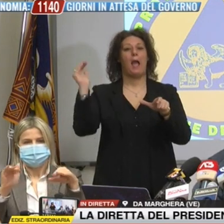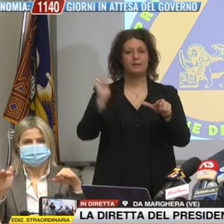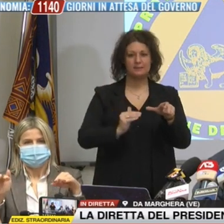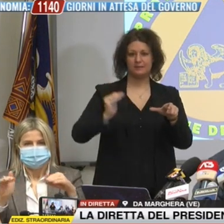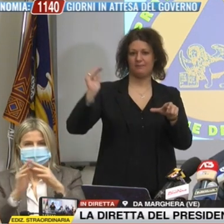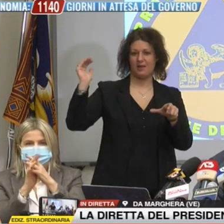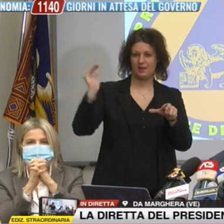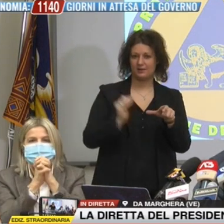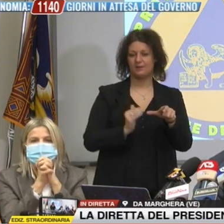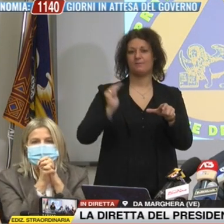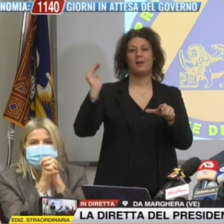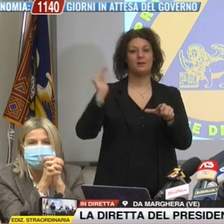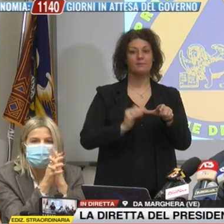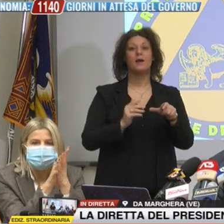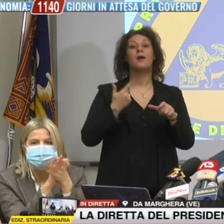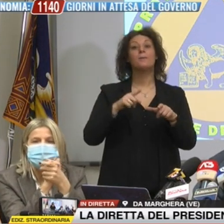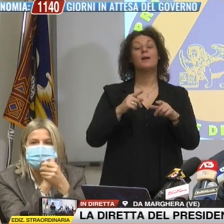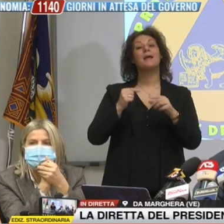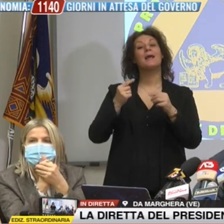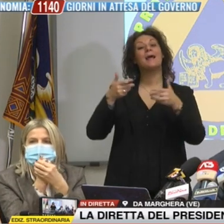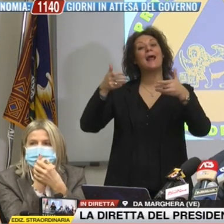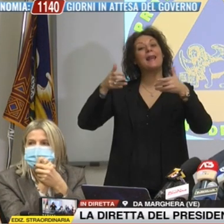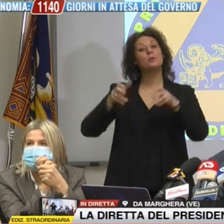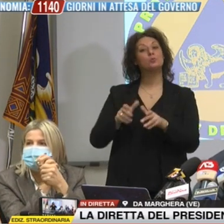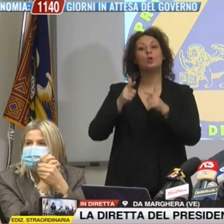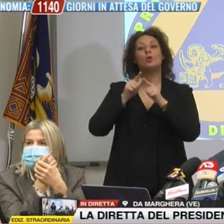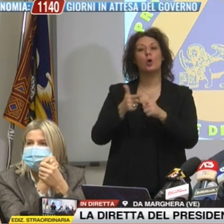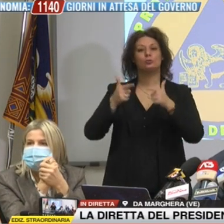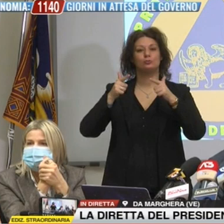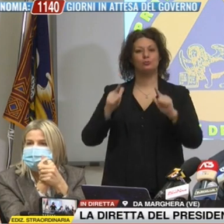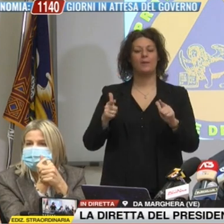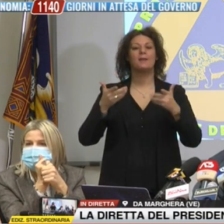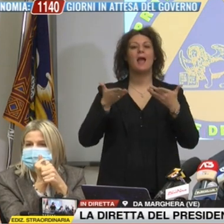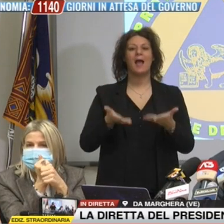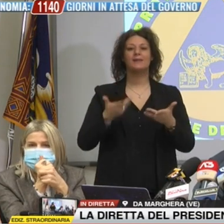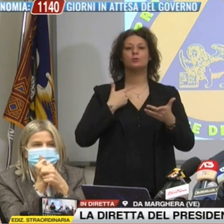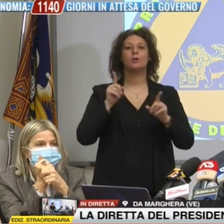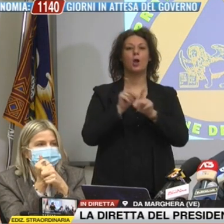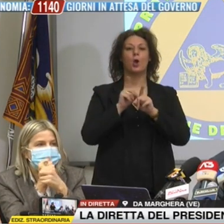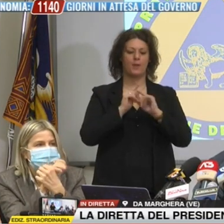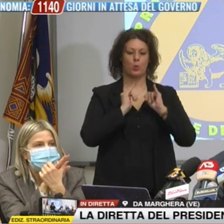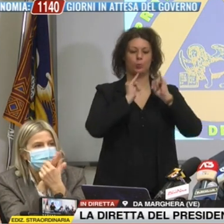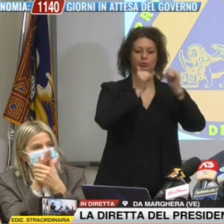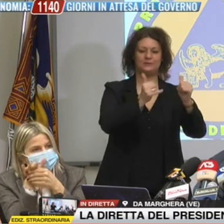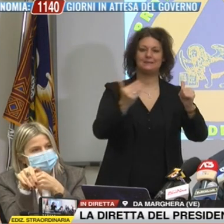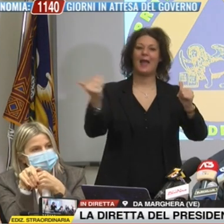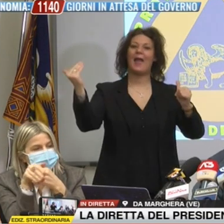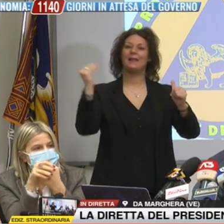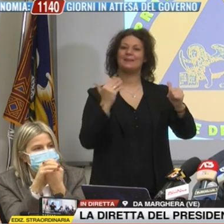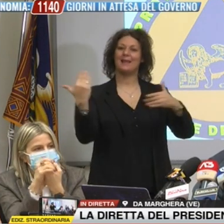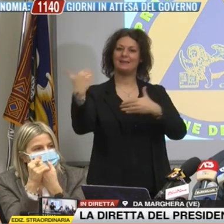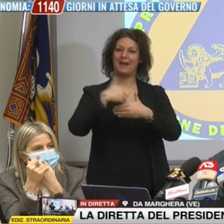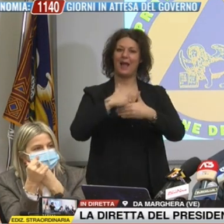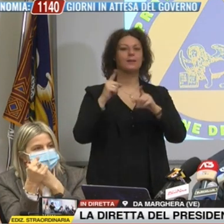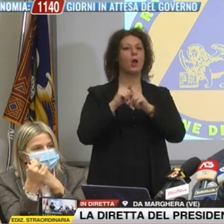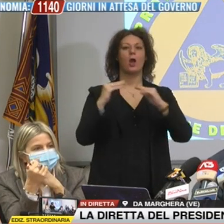delle persone che entrano in ospedale, siamo in una fase di sostanziale equilibrio tra quelli che entrano e quelli che escono. Però, siccome entrare